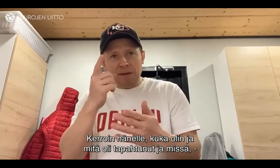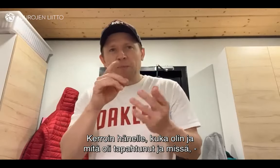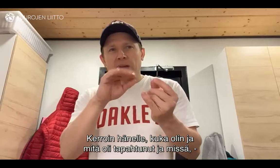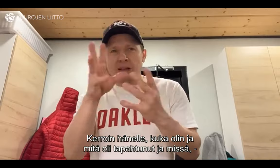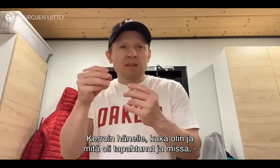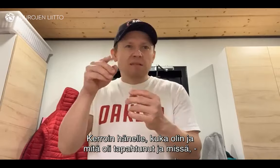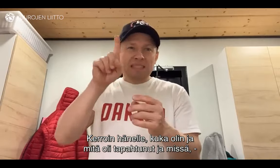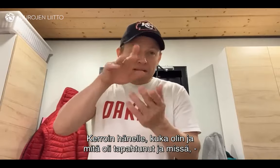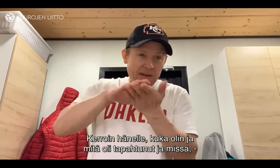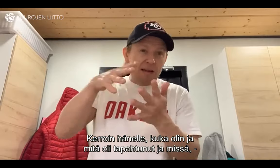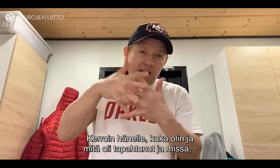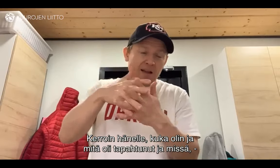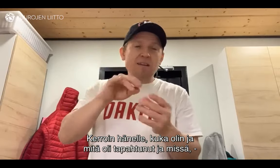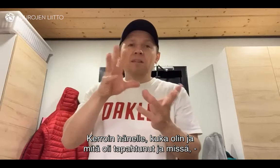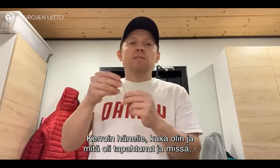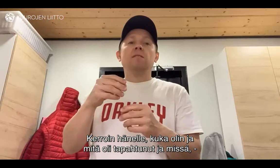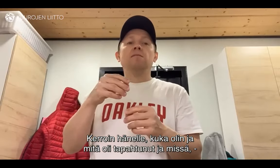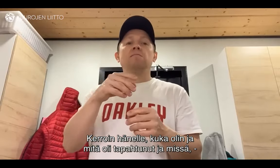ja missä.